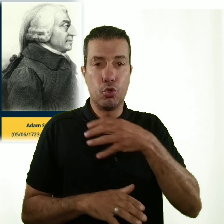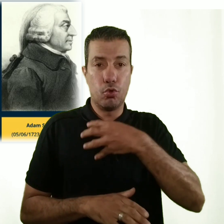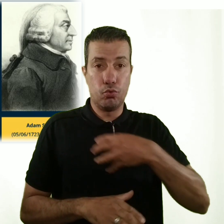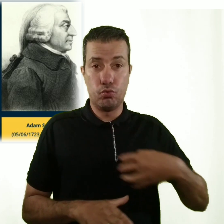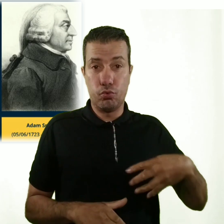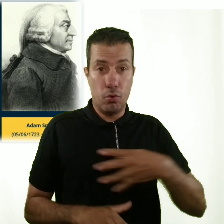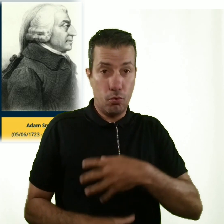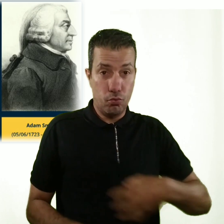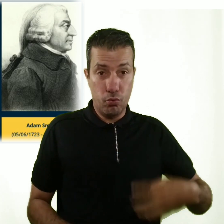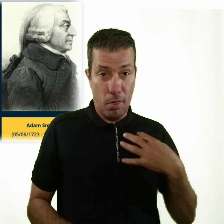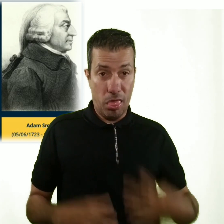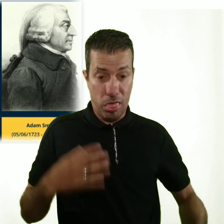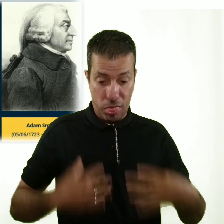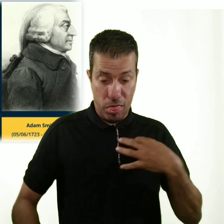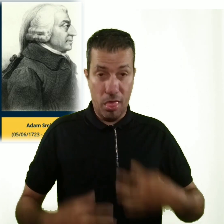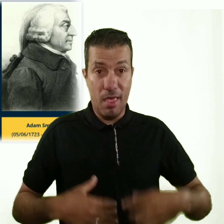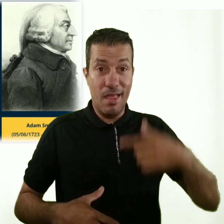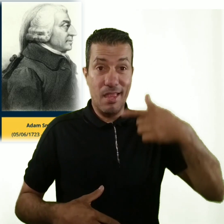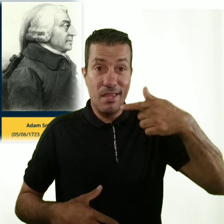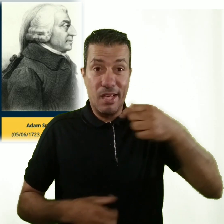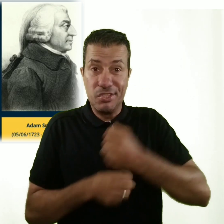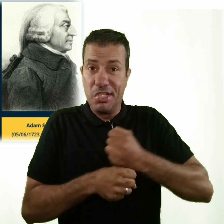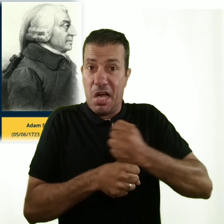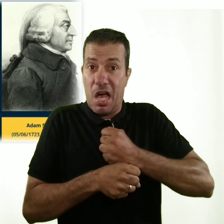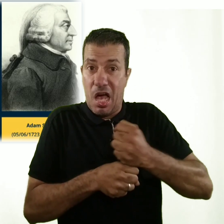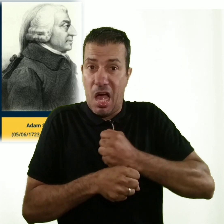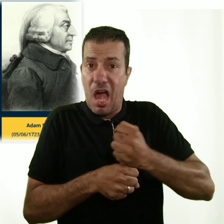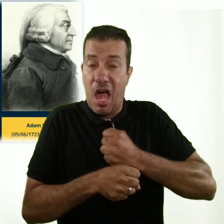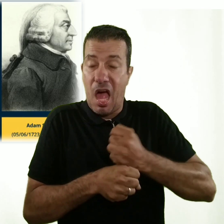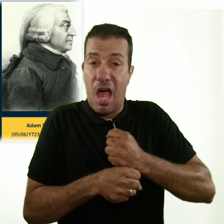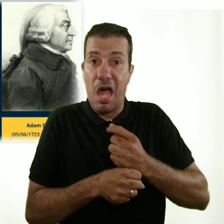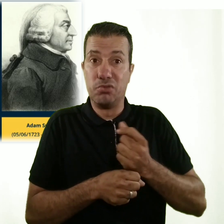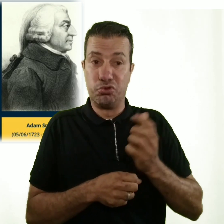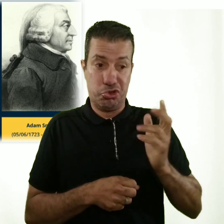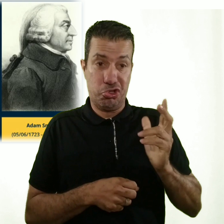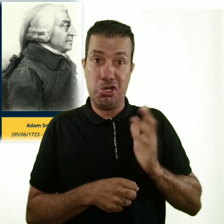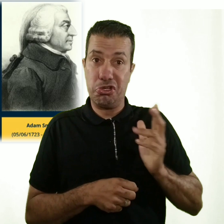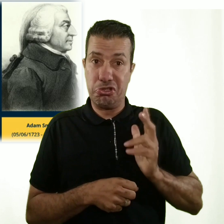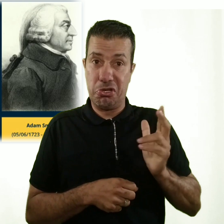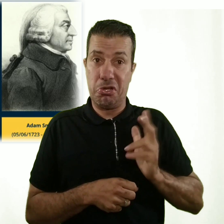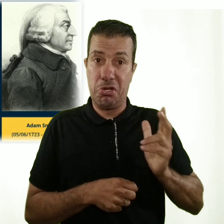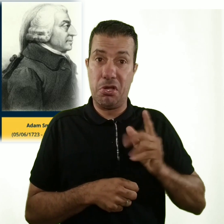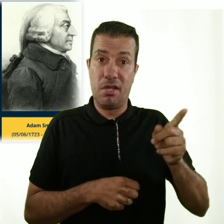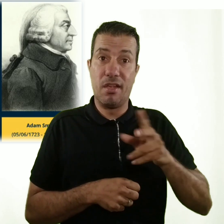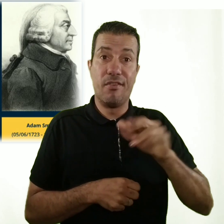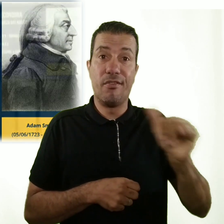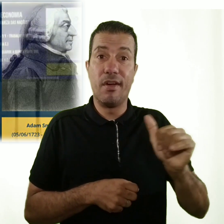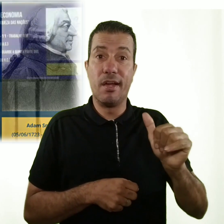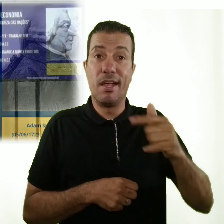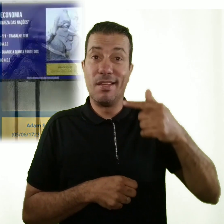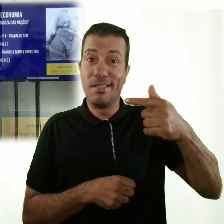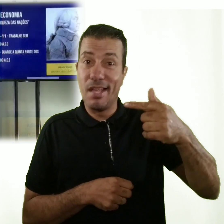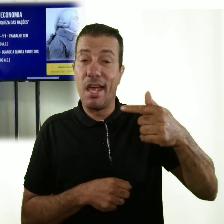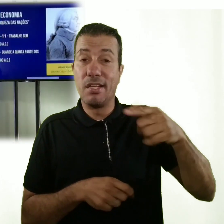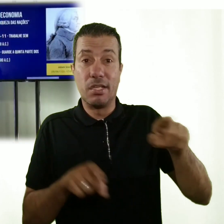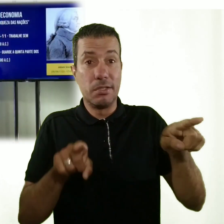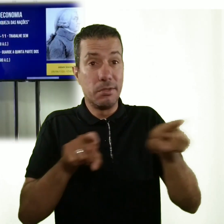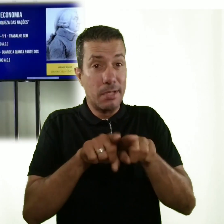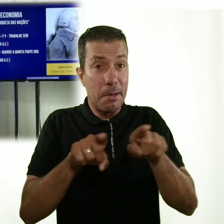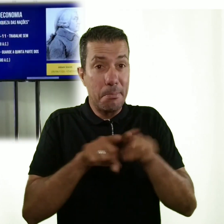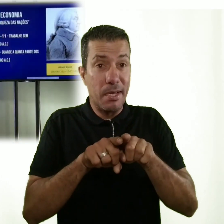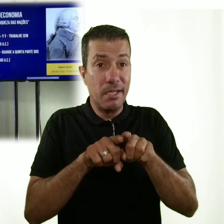lá que haveriam 7 anos de fartura. E esses 7 anos de fartura seriam seguidos por 7 anos de